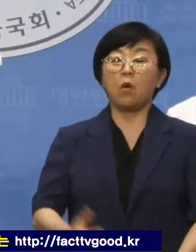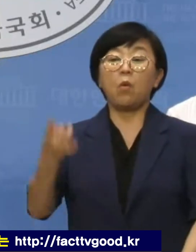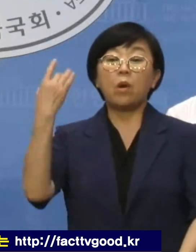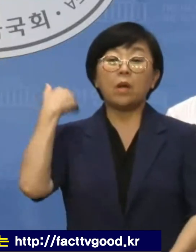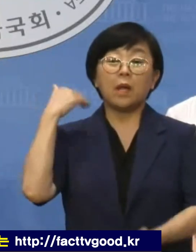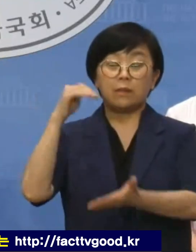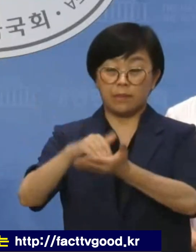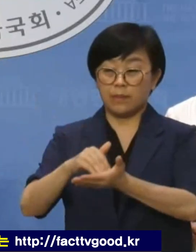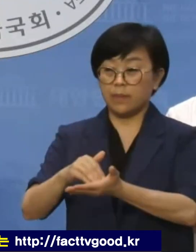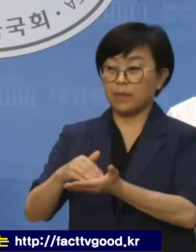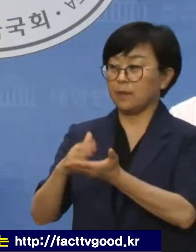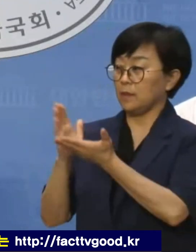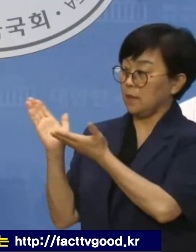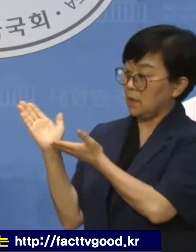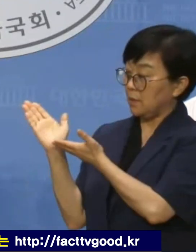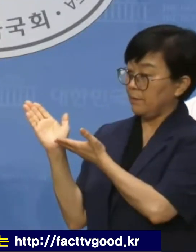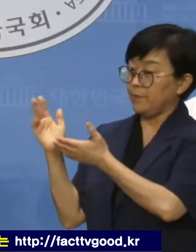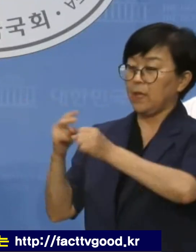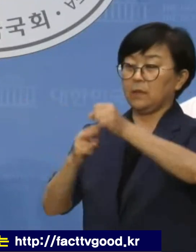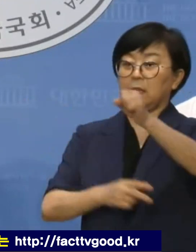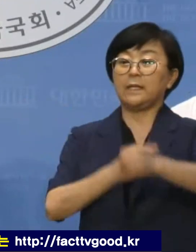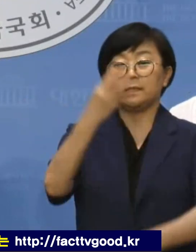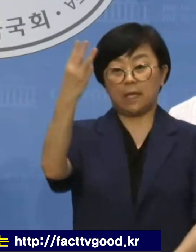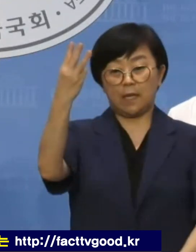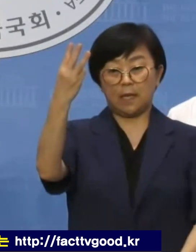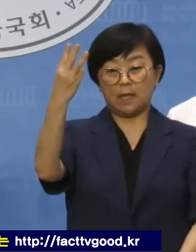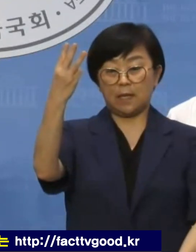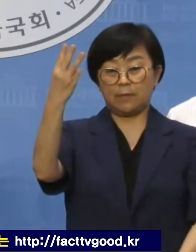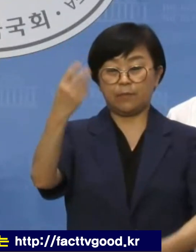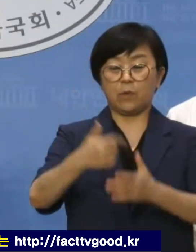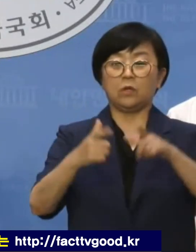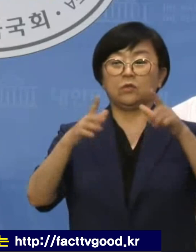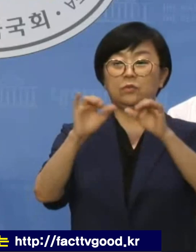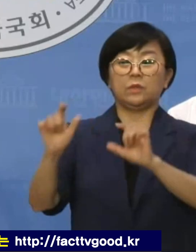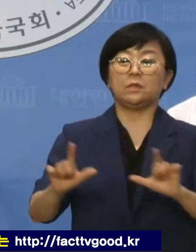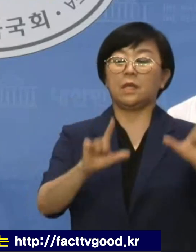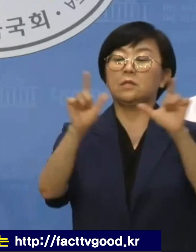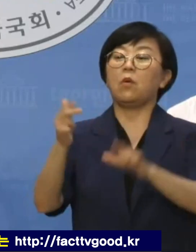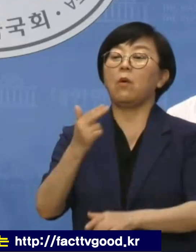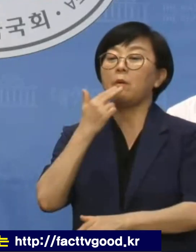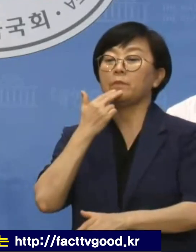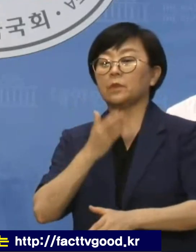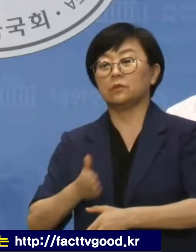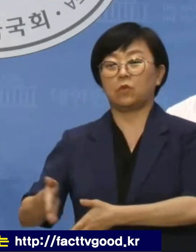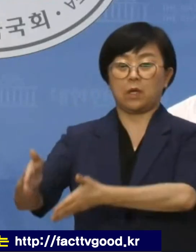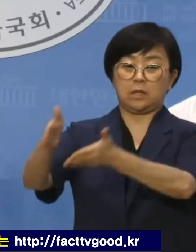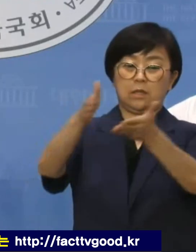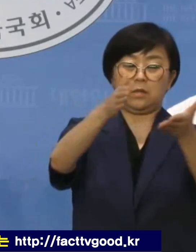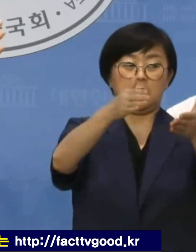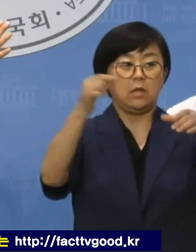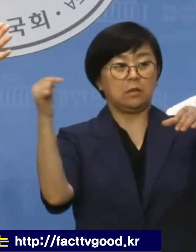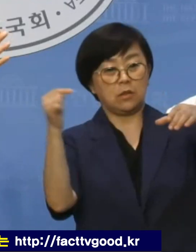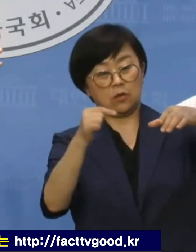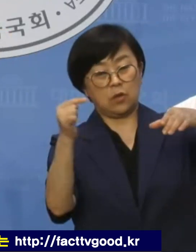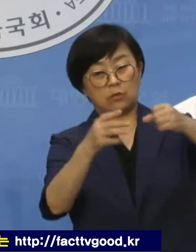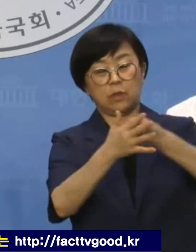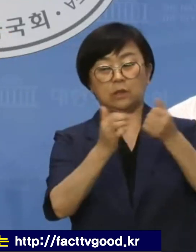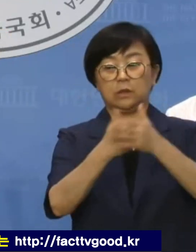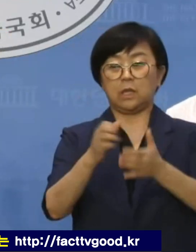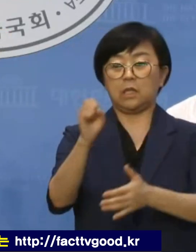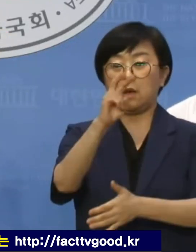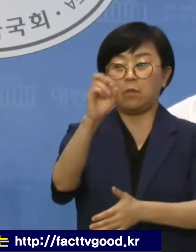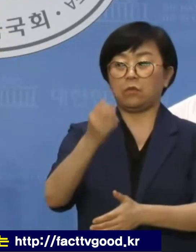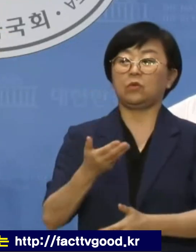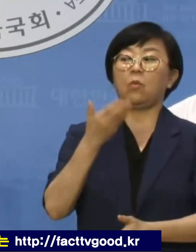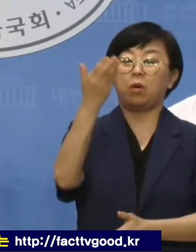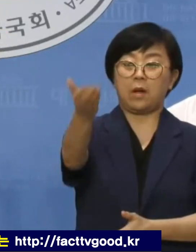원안은 이렇게 다리 세 개를 거치고 나서 주민들이 살지 않는 곳을 통과해서 터널 구간으로만 해서 양평으로